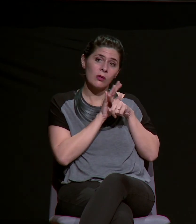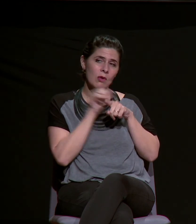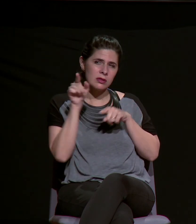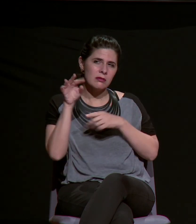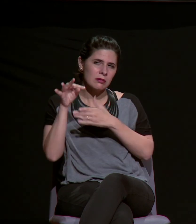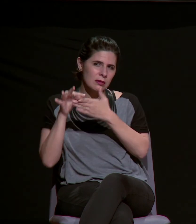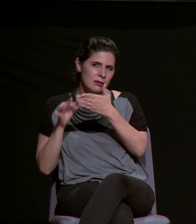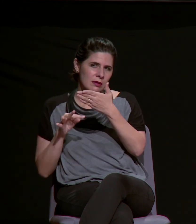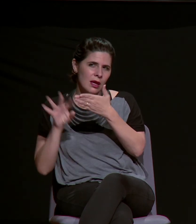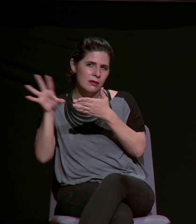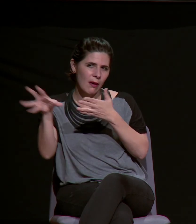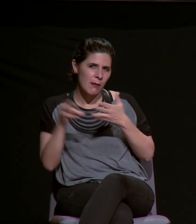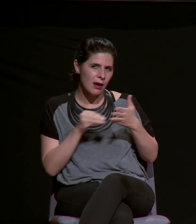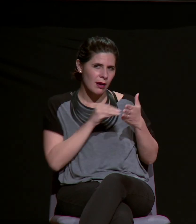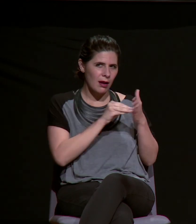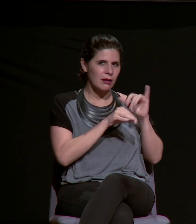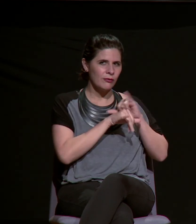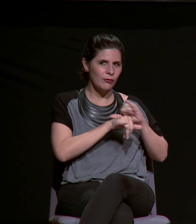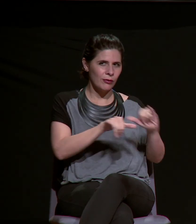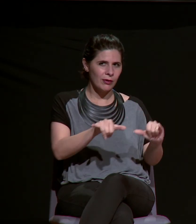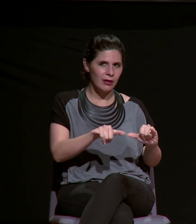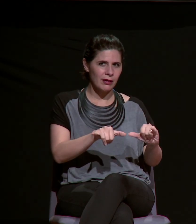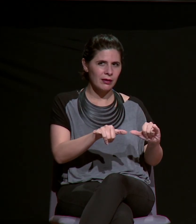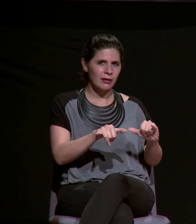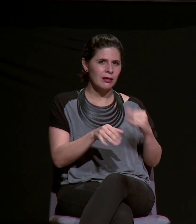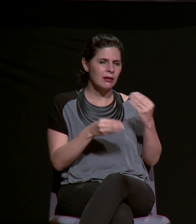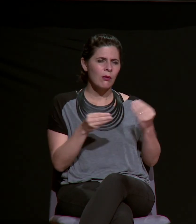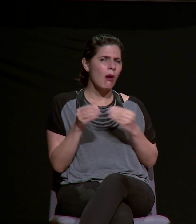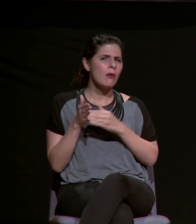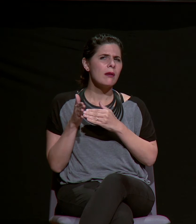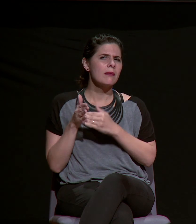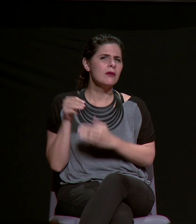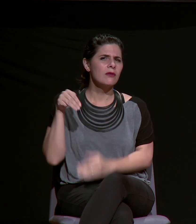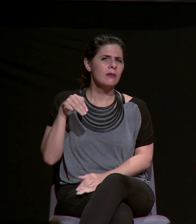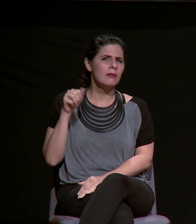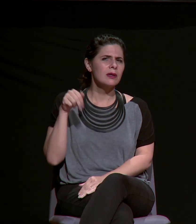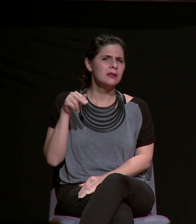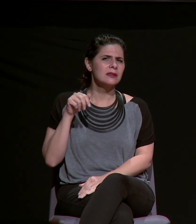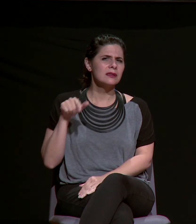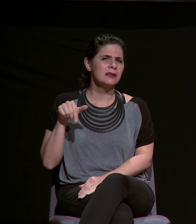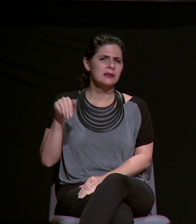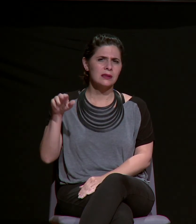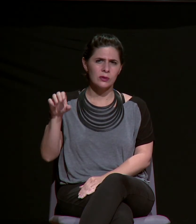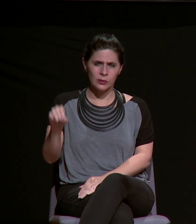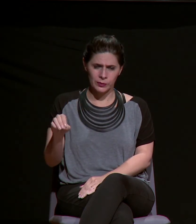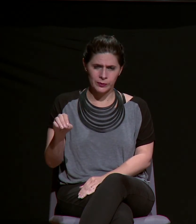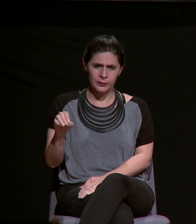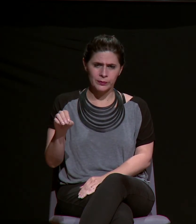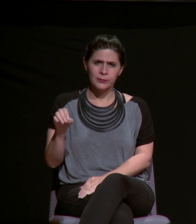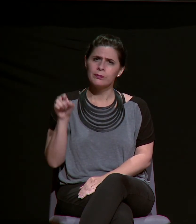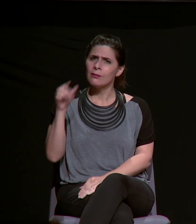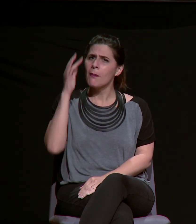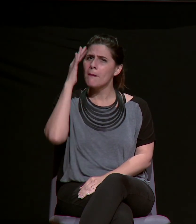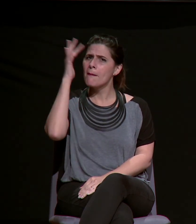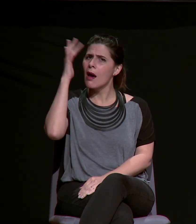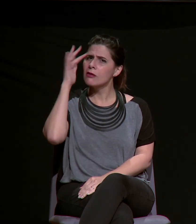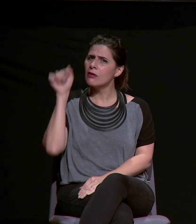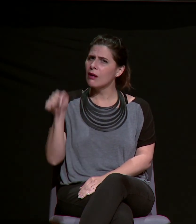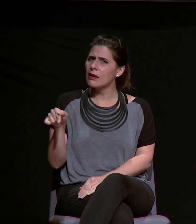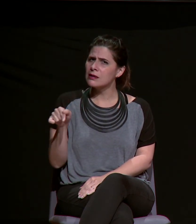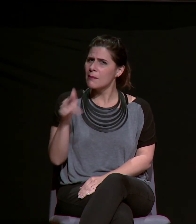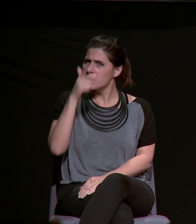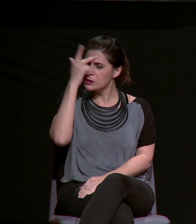textos? Quer dizer, qual que é o limite do Manzano? Imaginar esse indivíduo existindo em